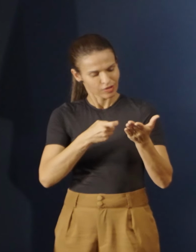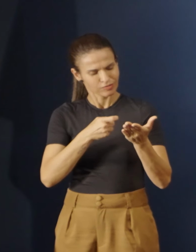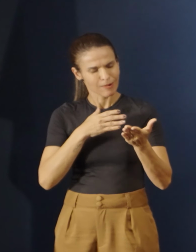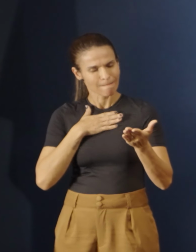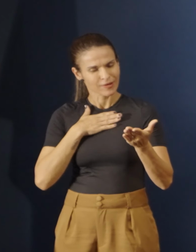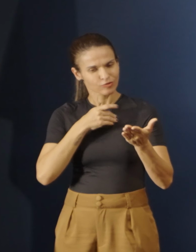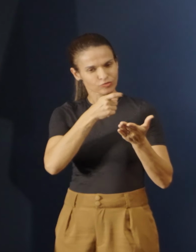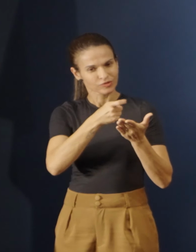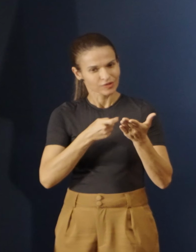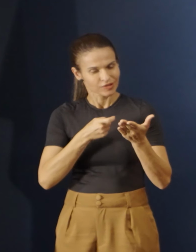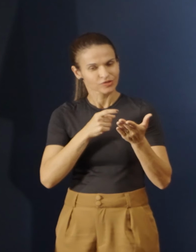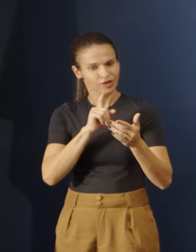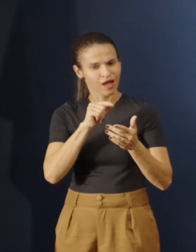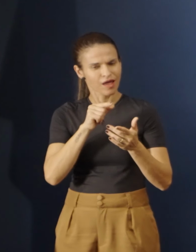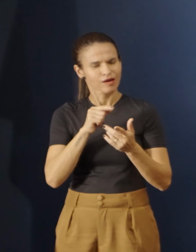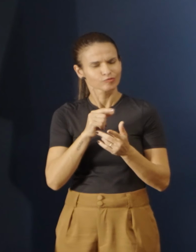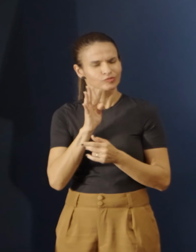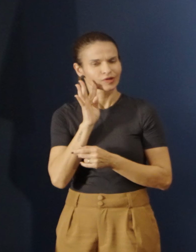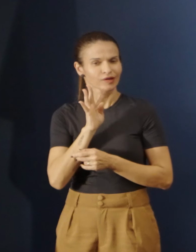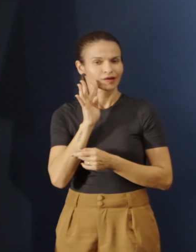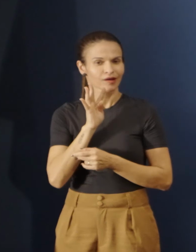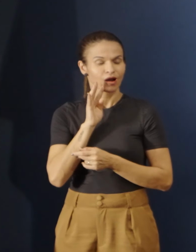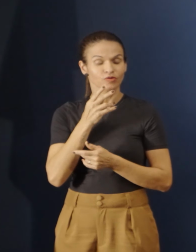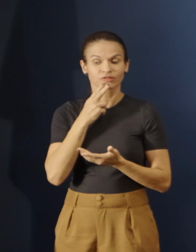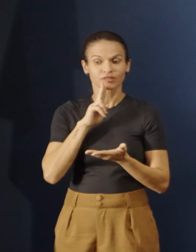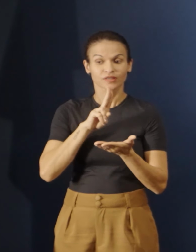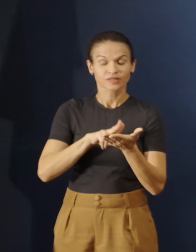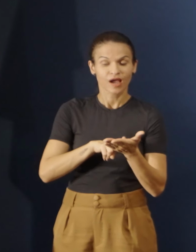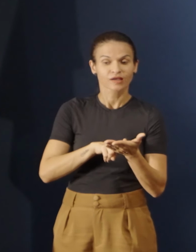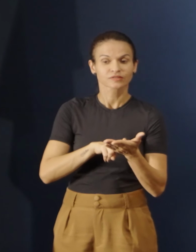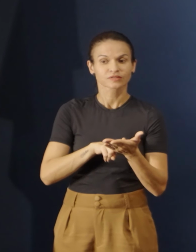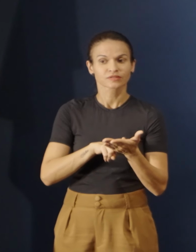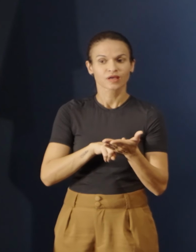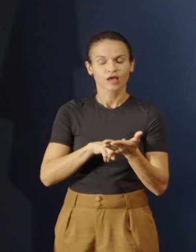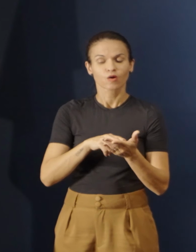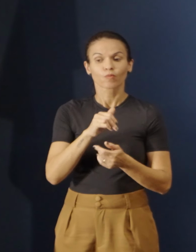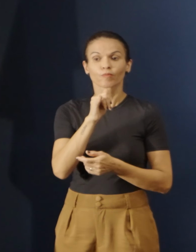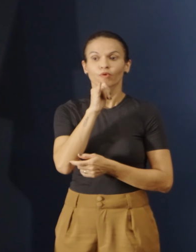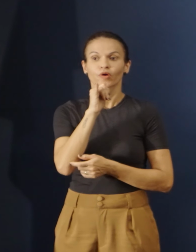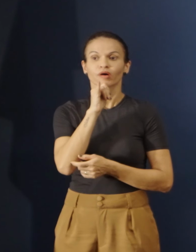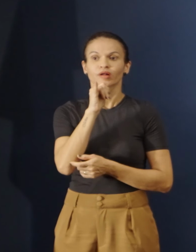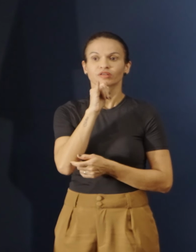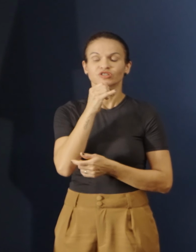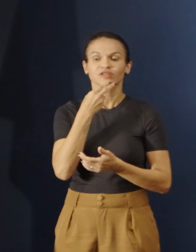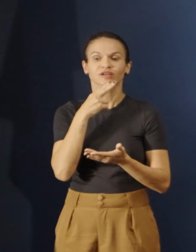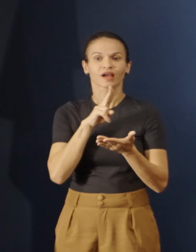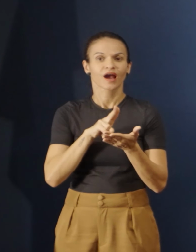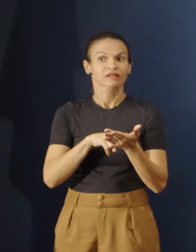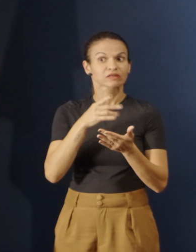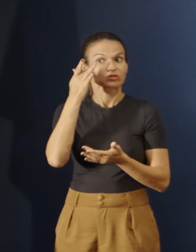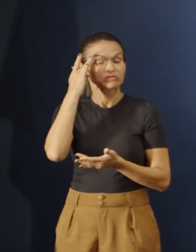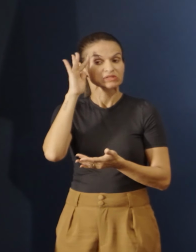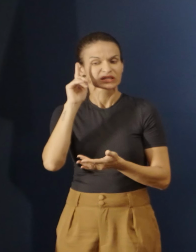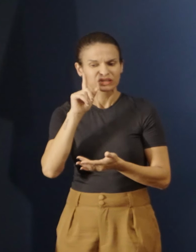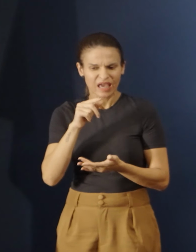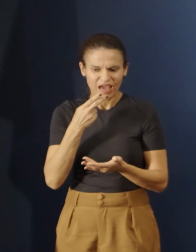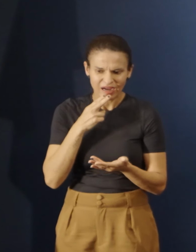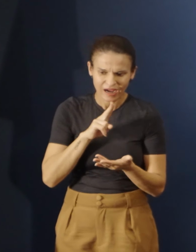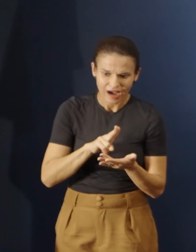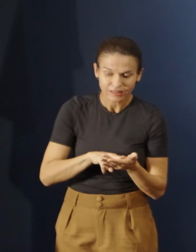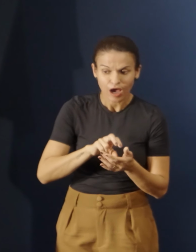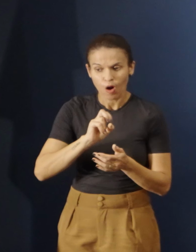texto é o grande barato, porque no caso dessas cartas, eu vou pegar um exemplo de carta, que eu não sei se é carta ou se